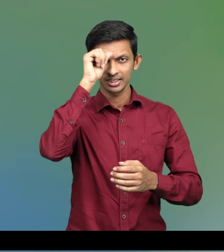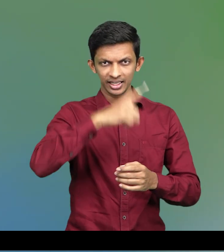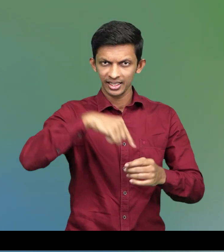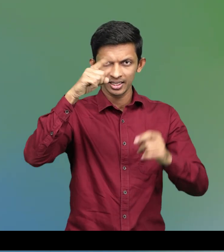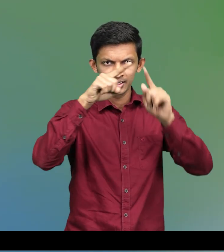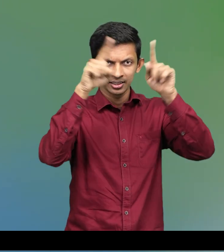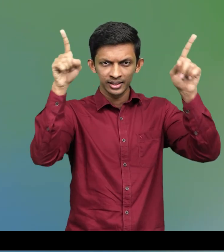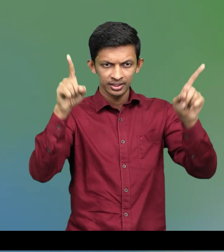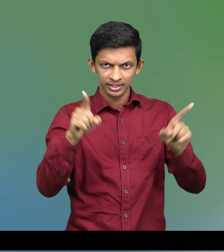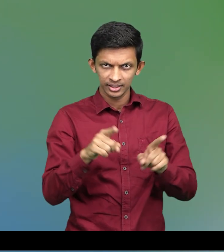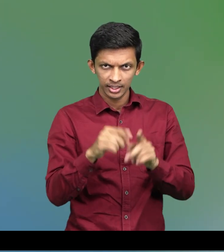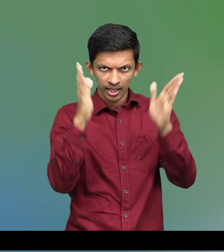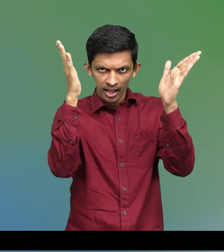భారతీయ ద్వీపకల్ప నది.